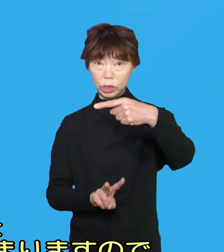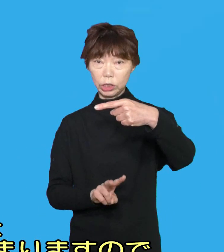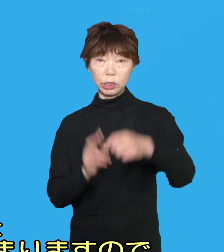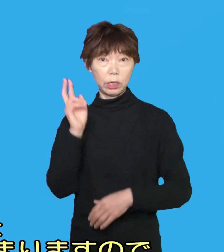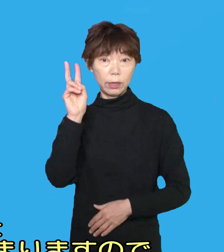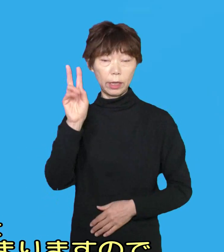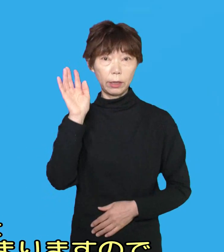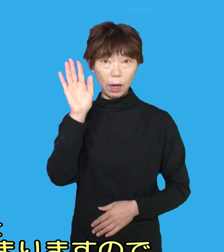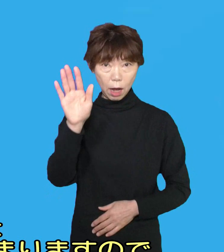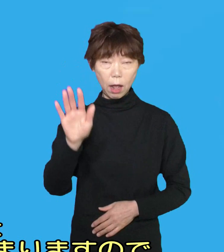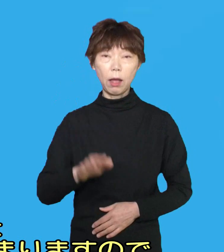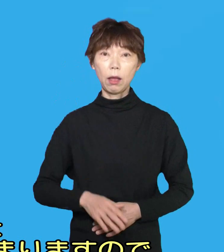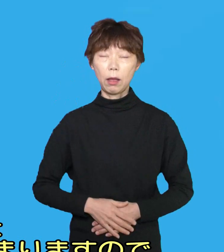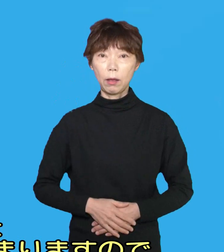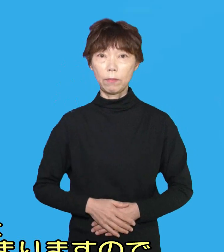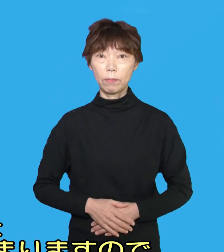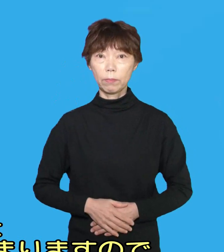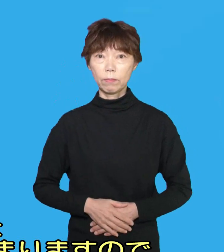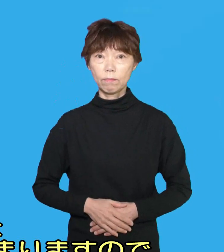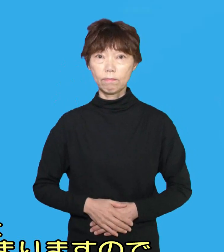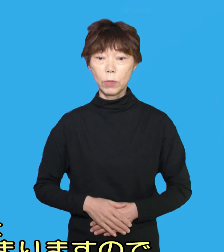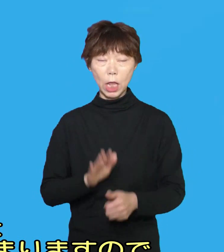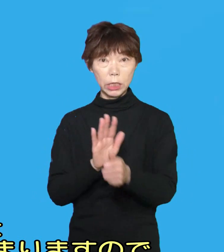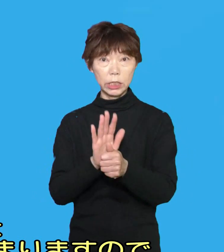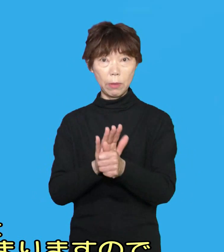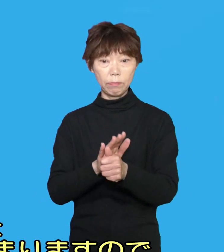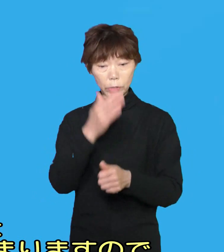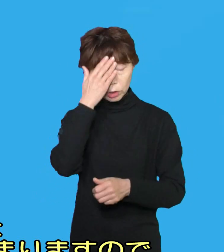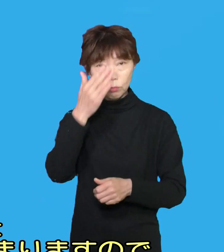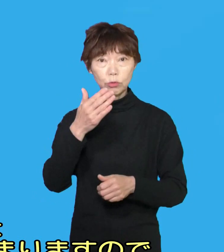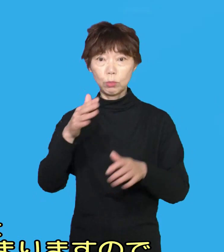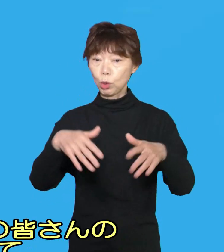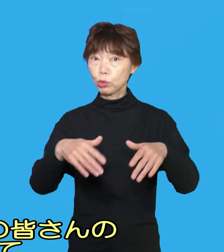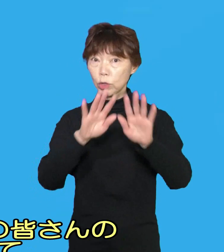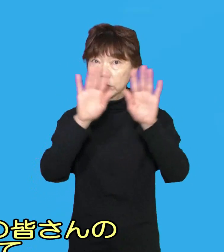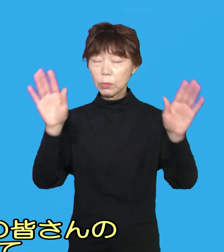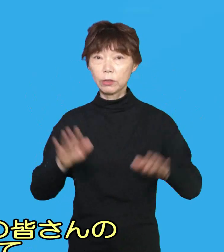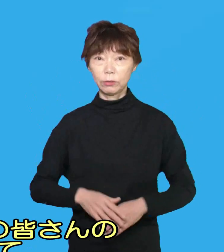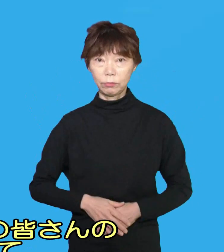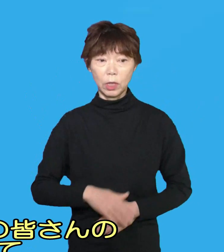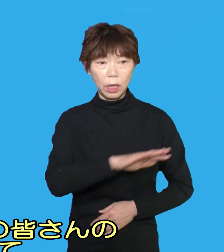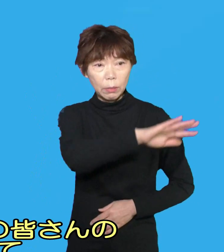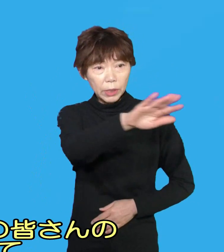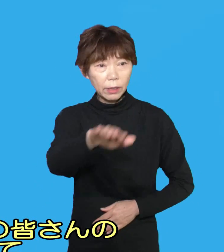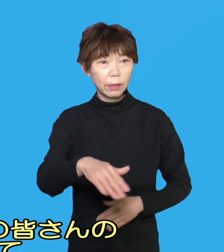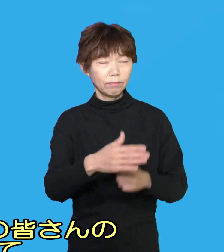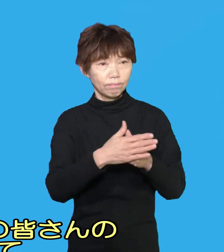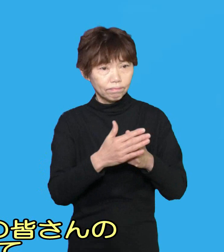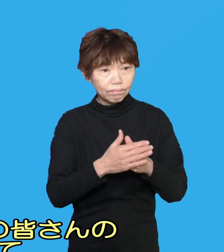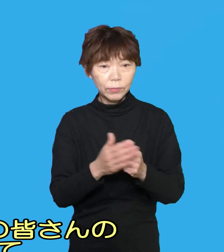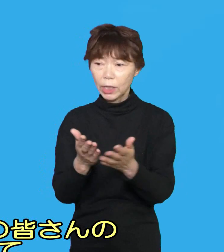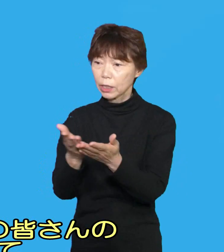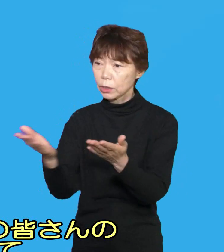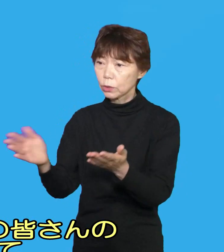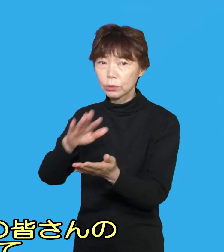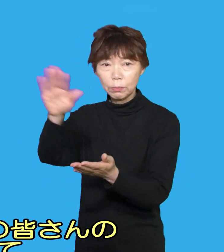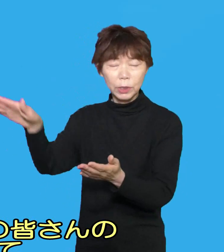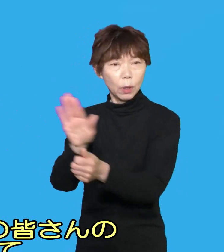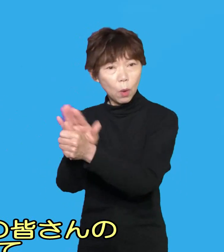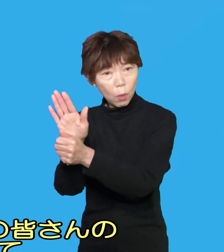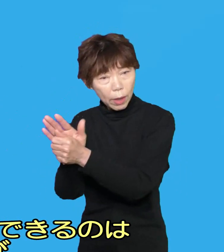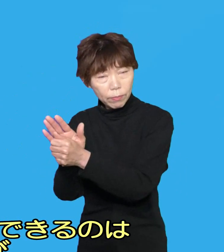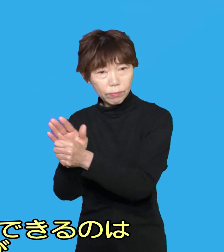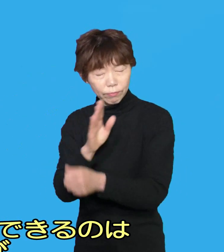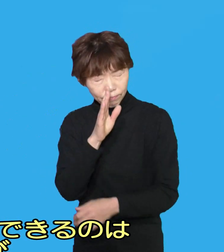はその支援金の募集が始まりますので、皆様の力で飲食店の皆さん応援をしていただい